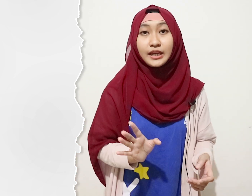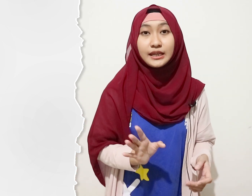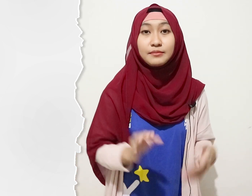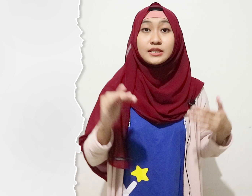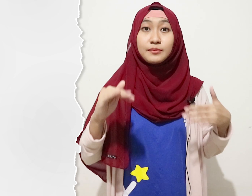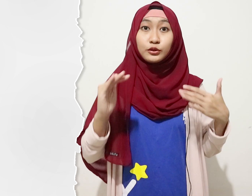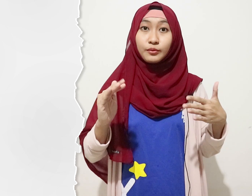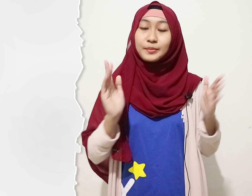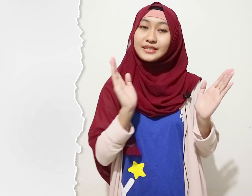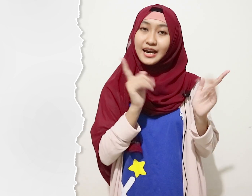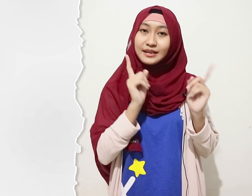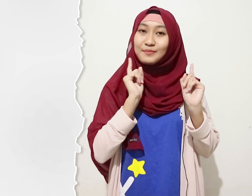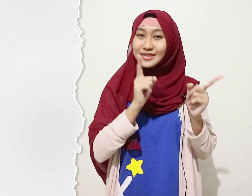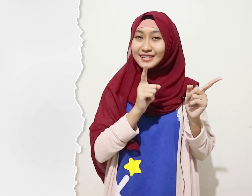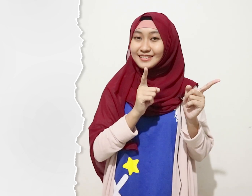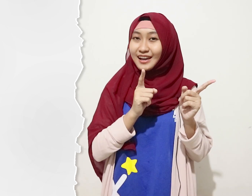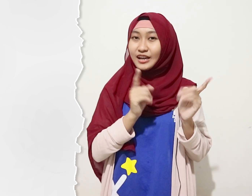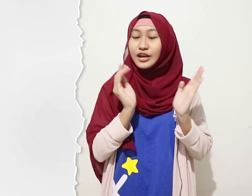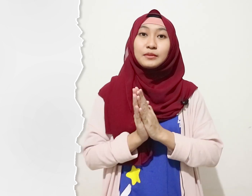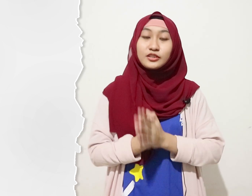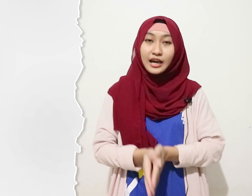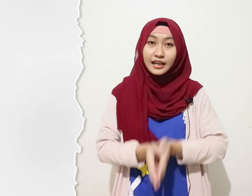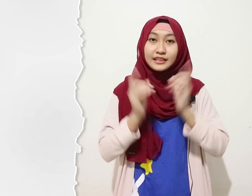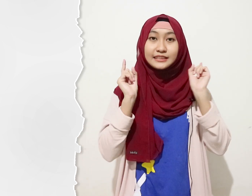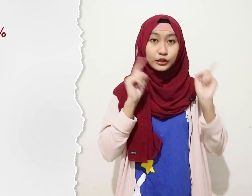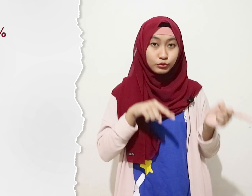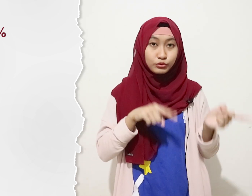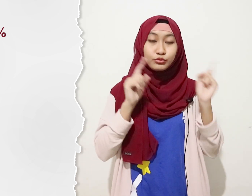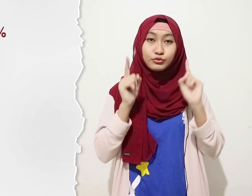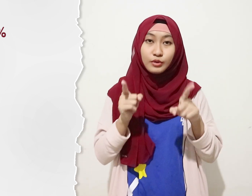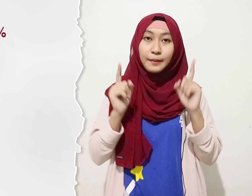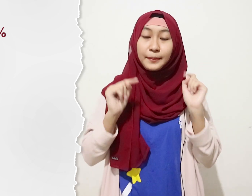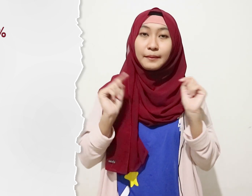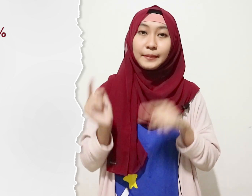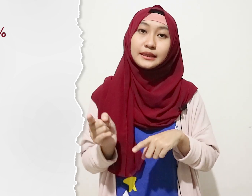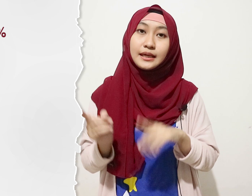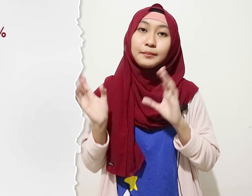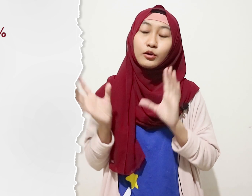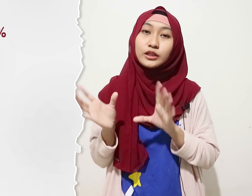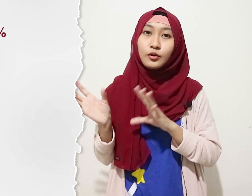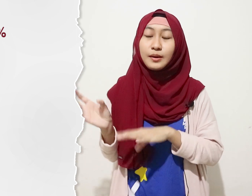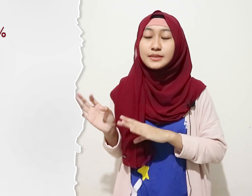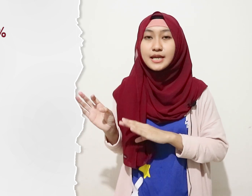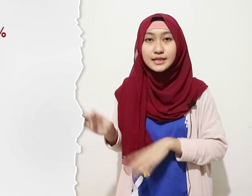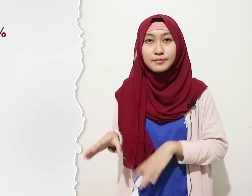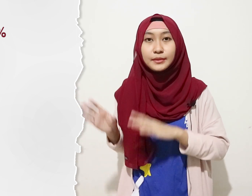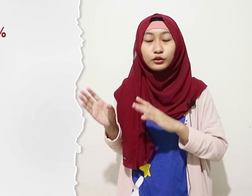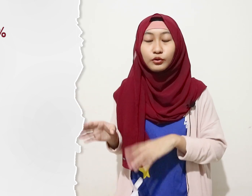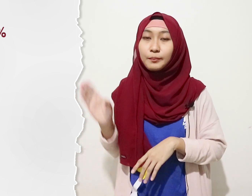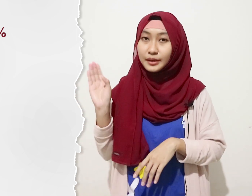ini menjadi bentuk pecahan biasa. Ambil soal 1/2/4 yang perlu kita ubah menjadi bentuk